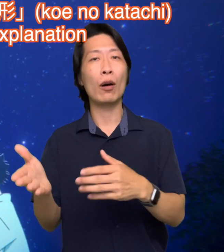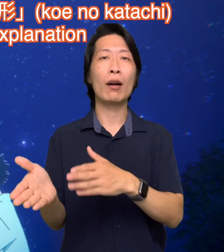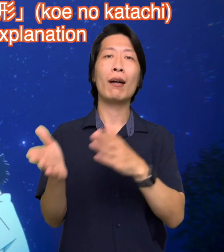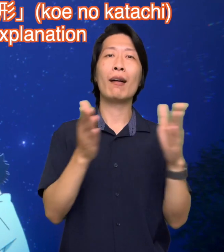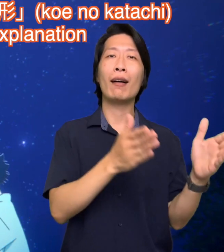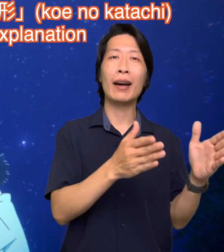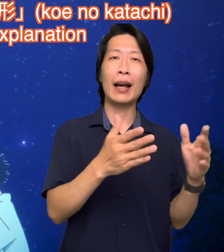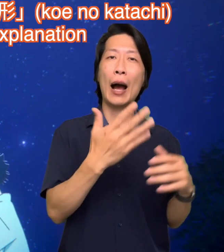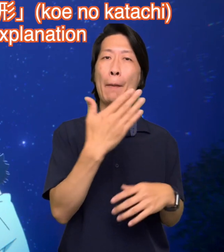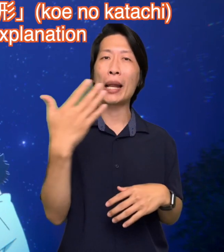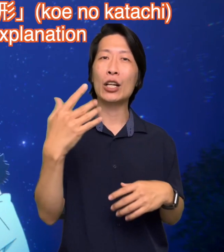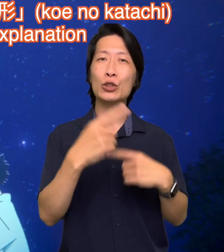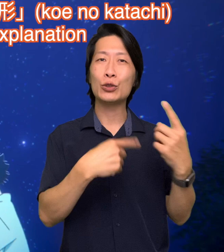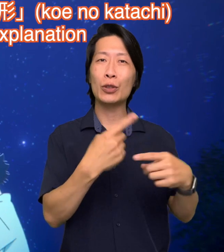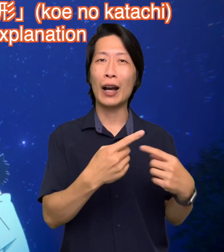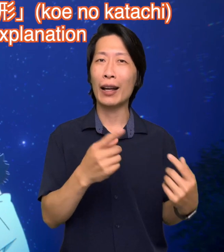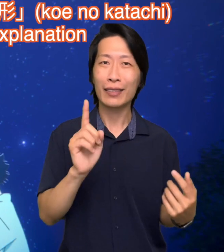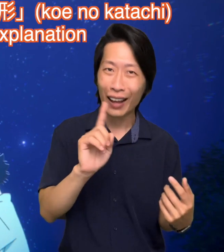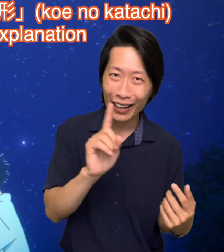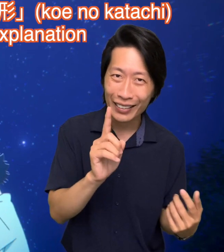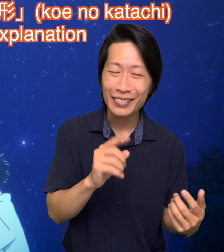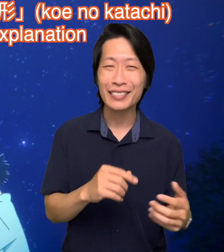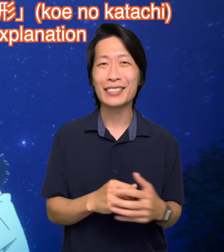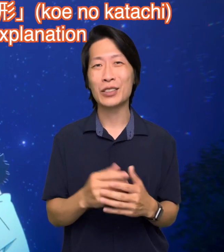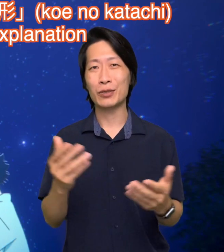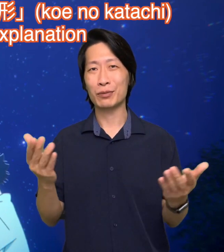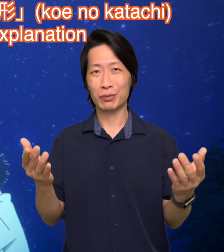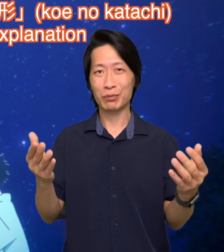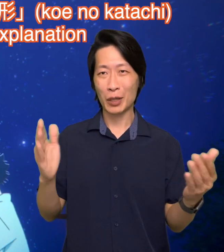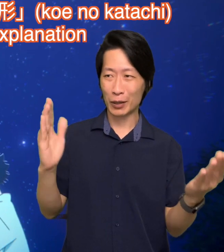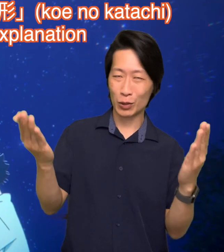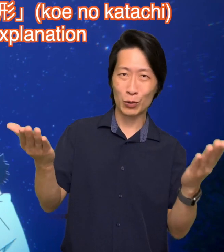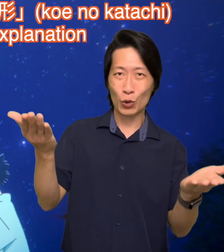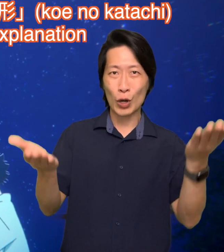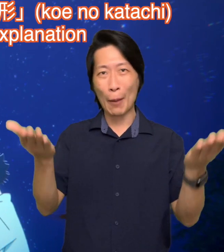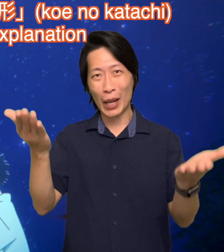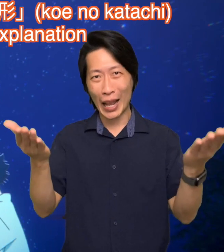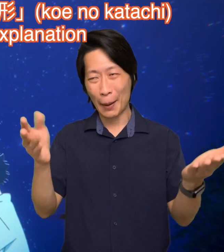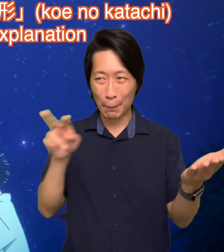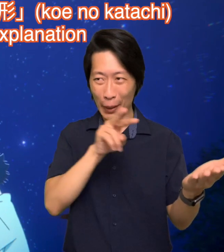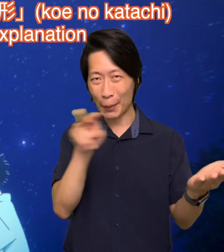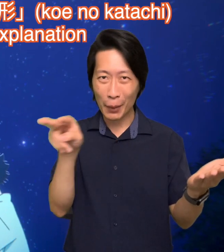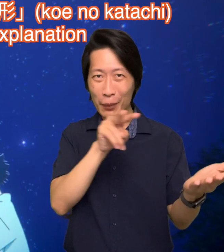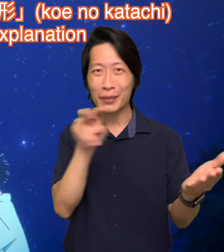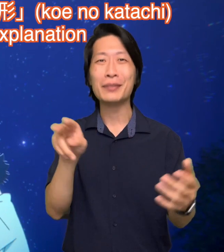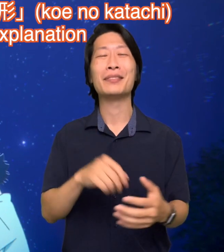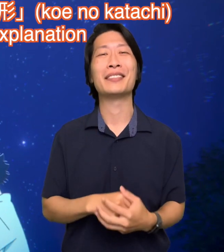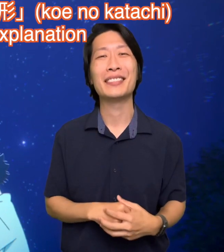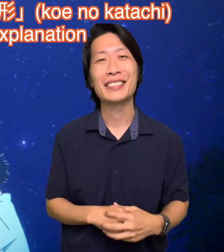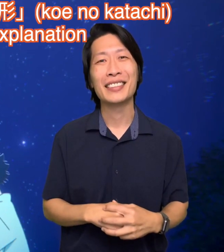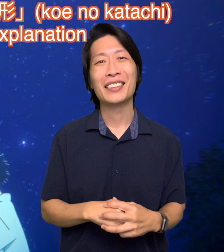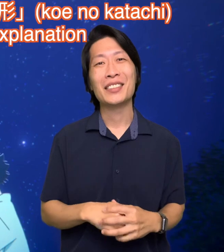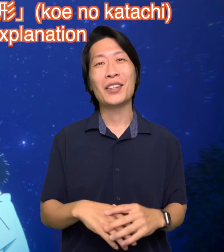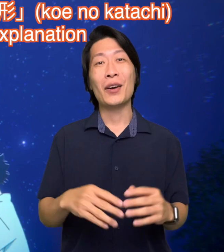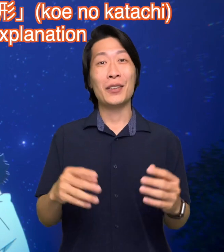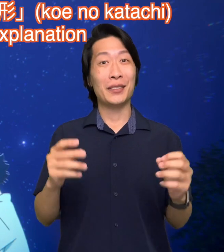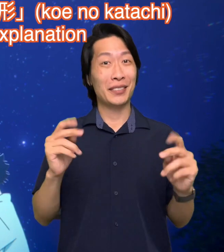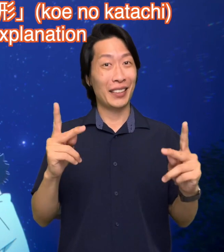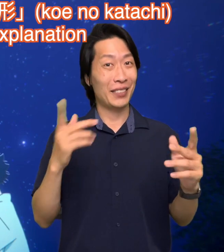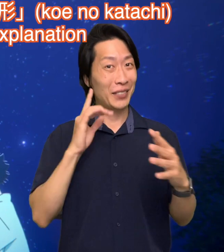説明します。なんか日本手話とアメリカ手話が何比べますね。 Alright, let's